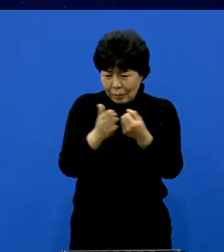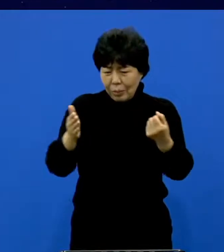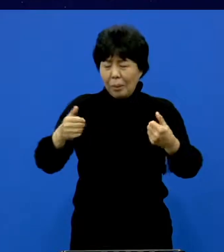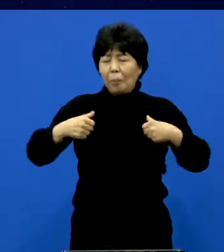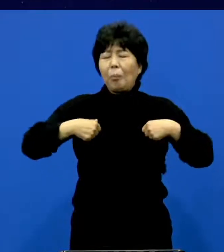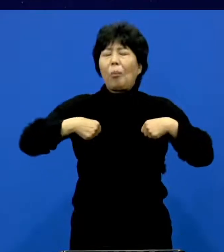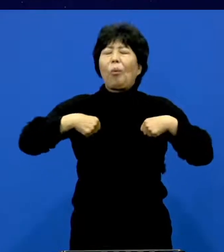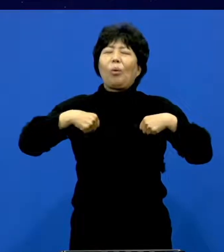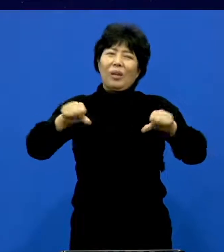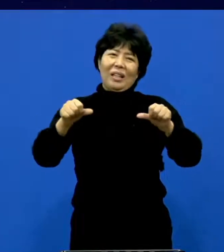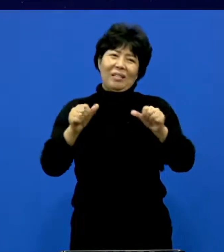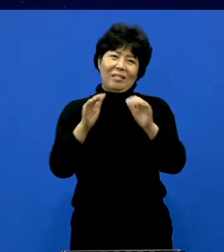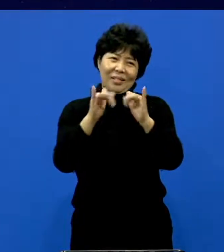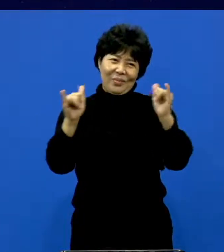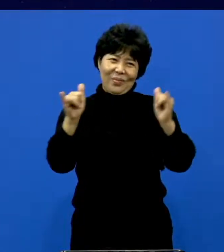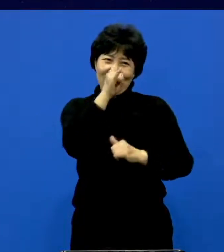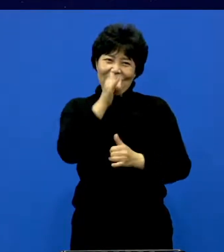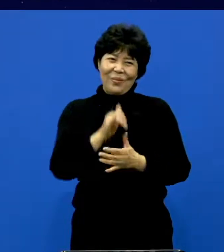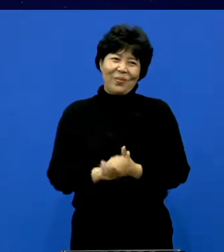교회를 옮겨온 거죠.